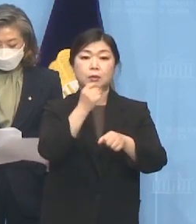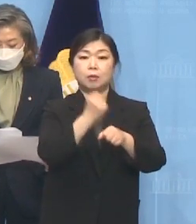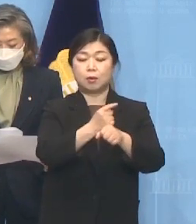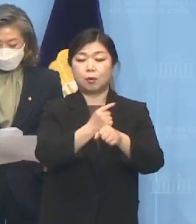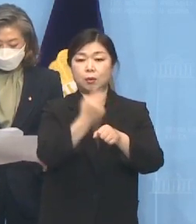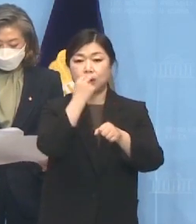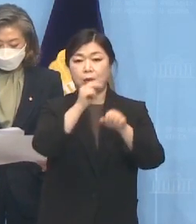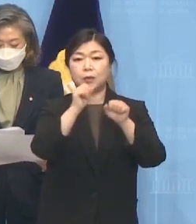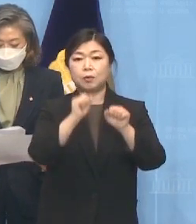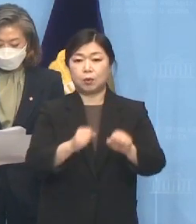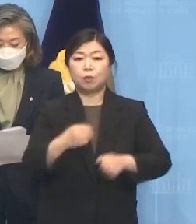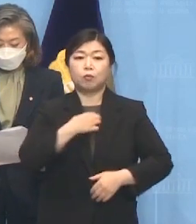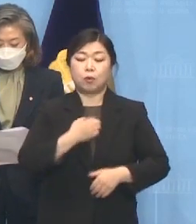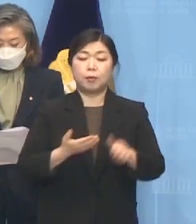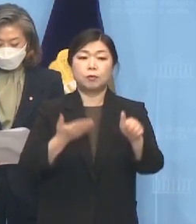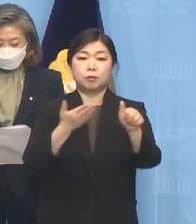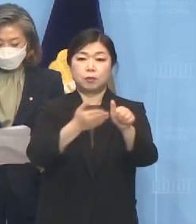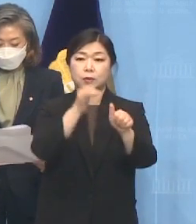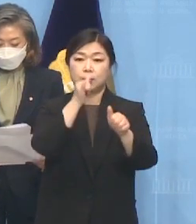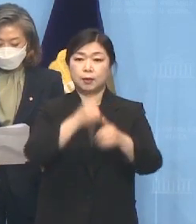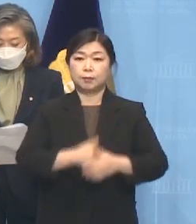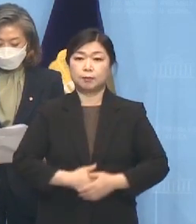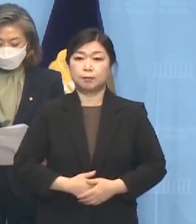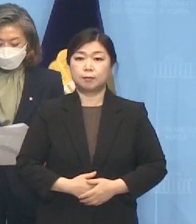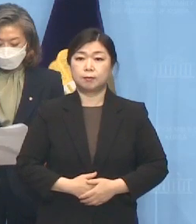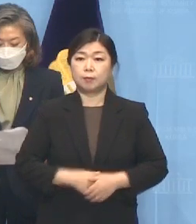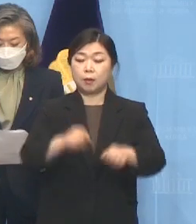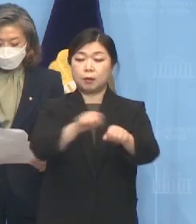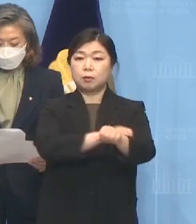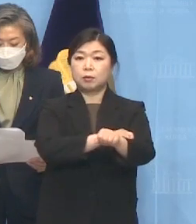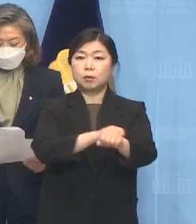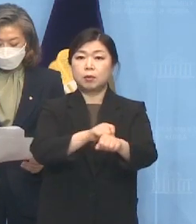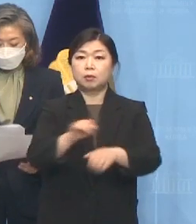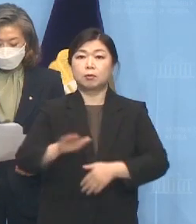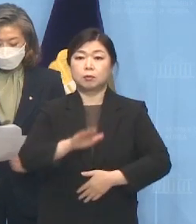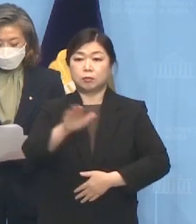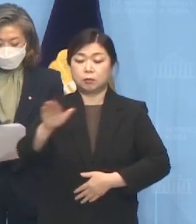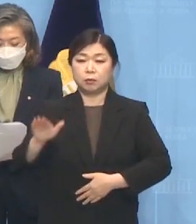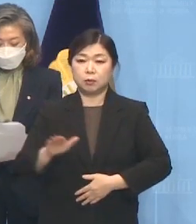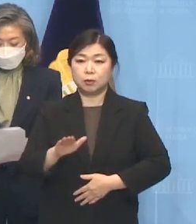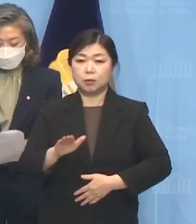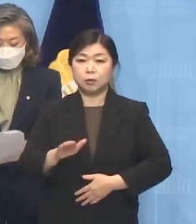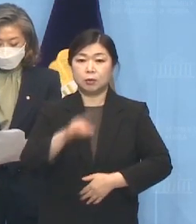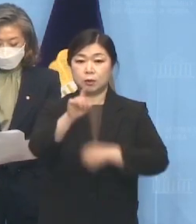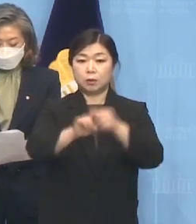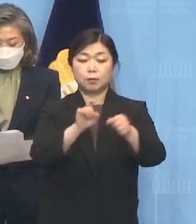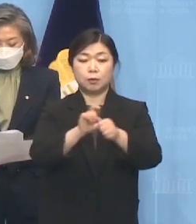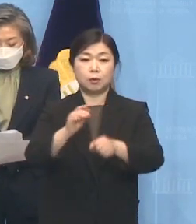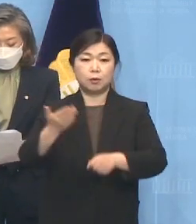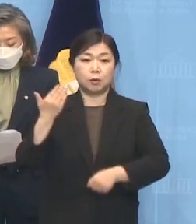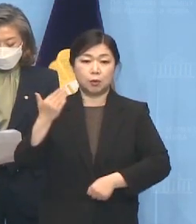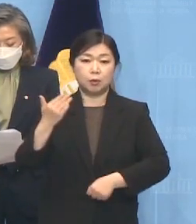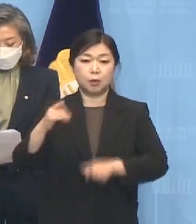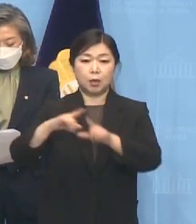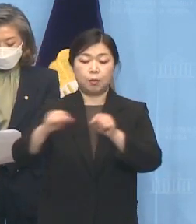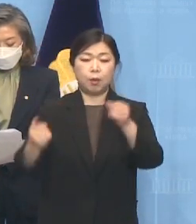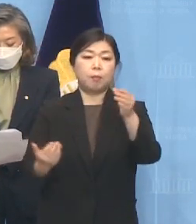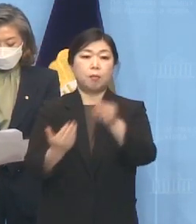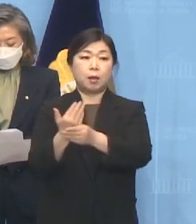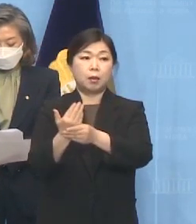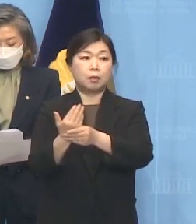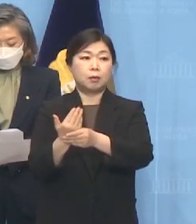생존을 위협하고 있다 특히 우리는 10년 전 후쿠시마 원전